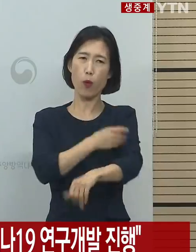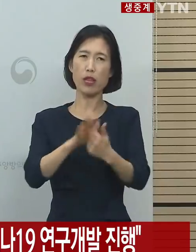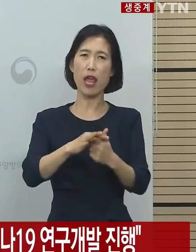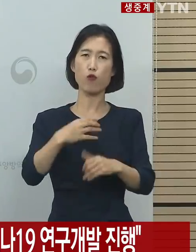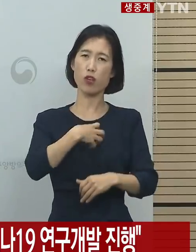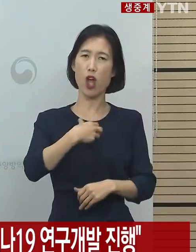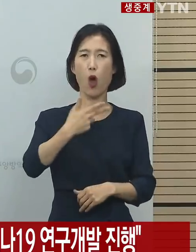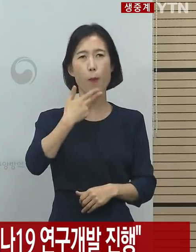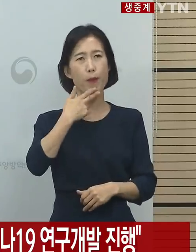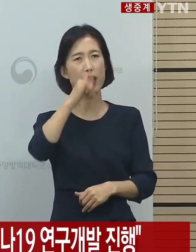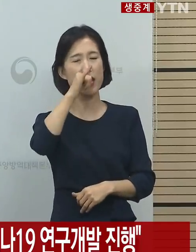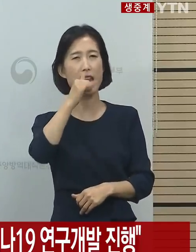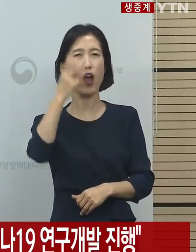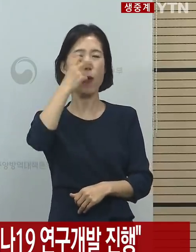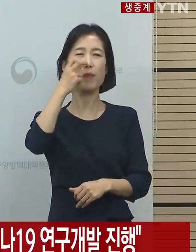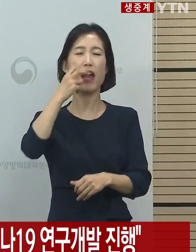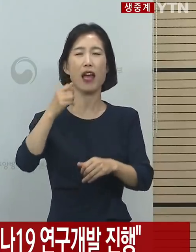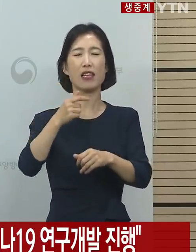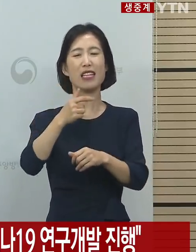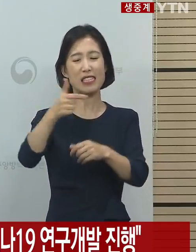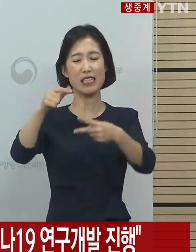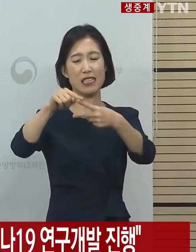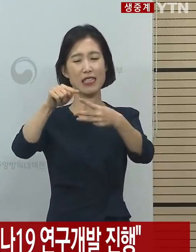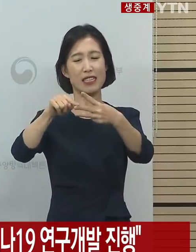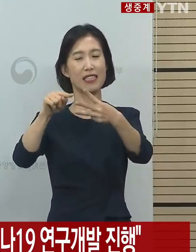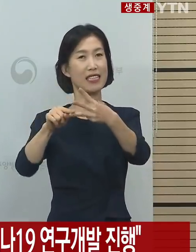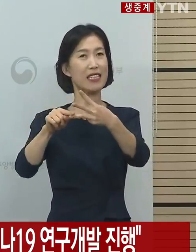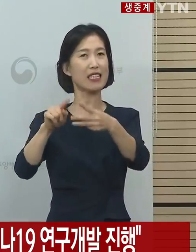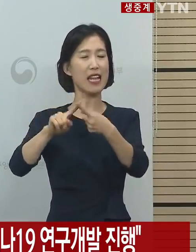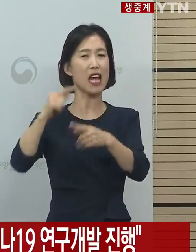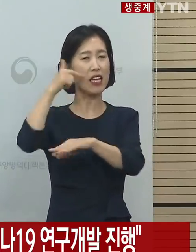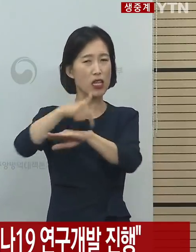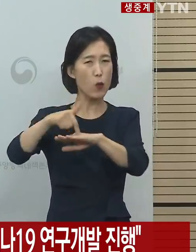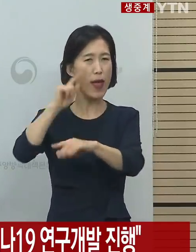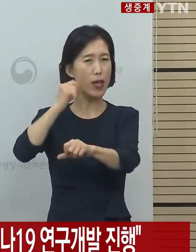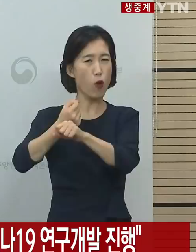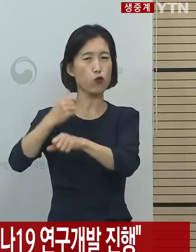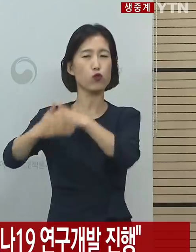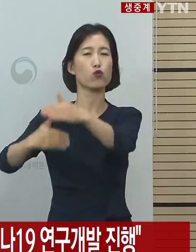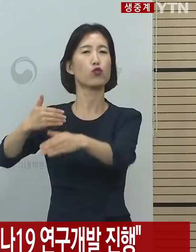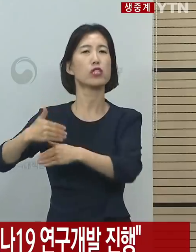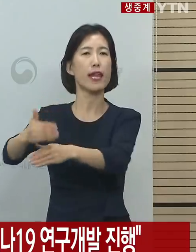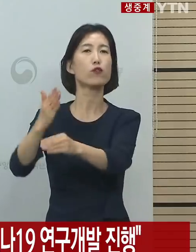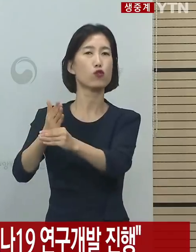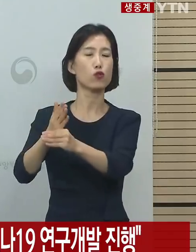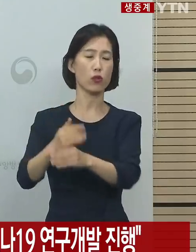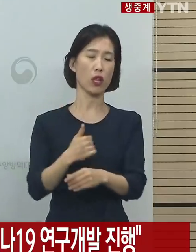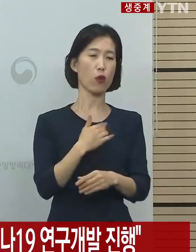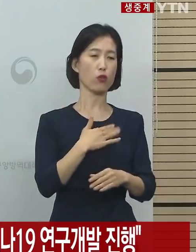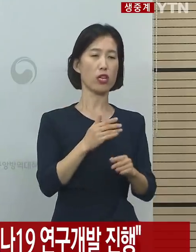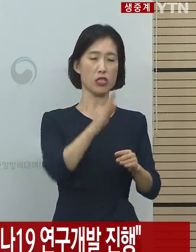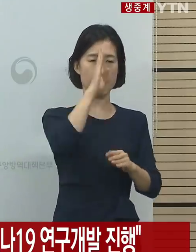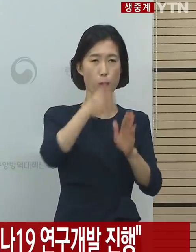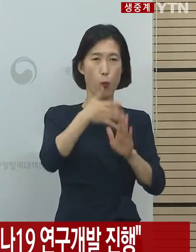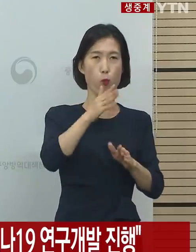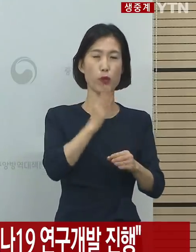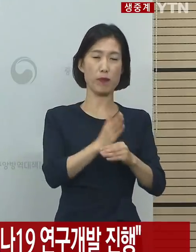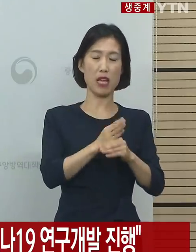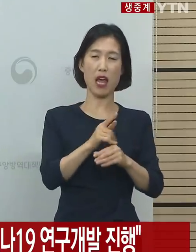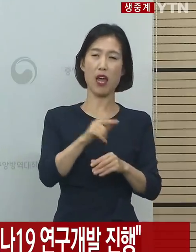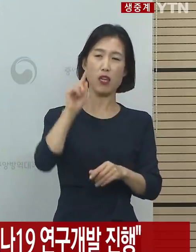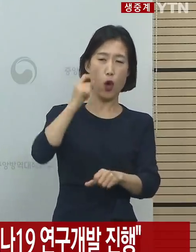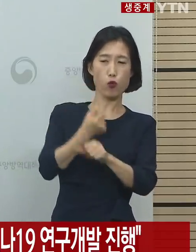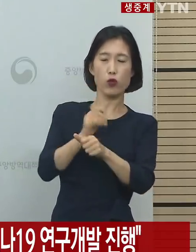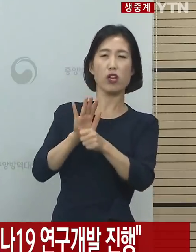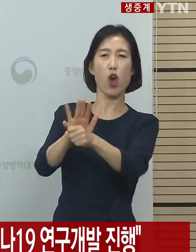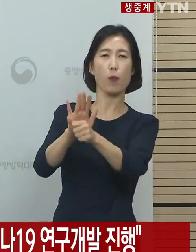세 가지 영역과 임상 역학 연구 등을 이렇게 기획해서 연구는 진행하고 있고 저희는 기획과 연구비 지원 그리고